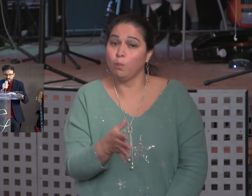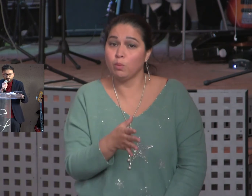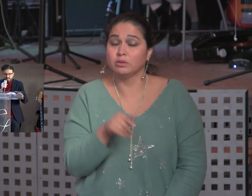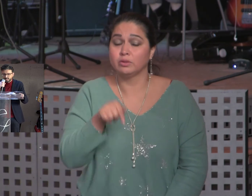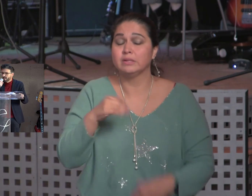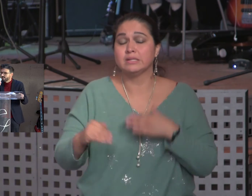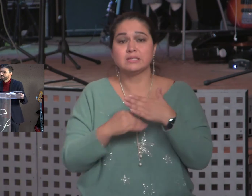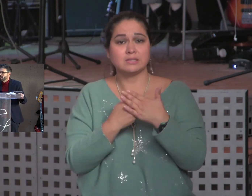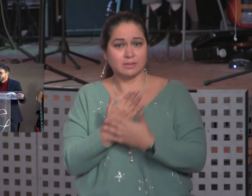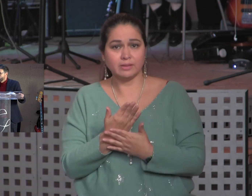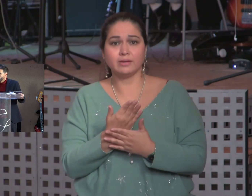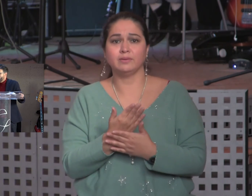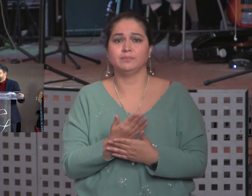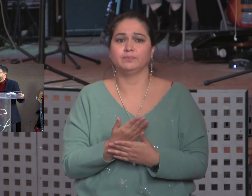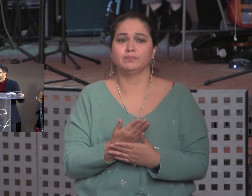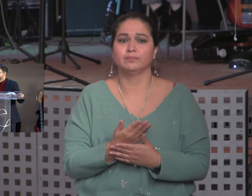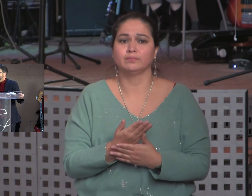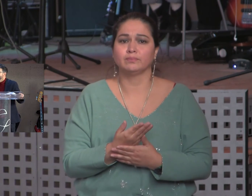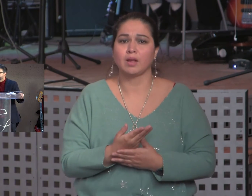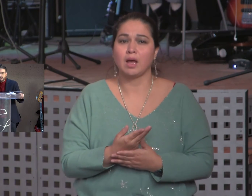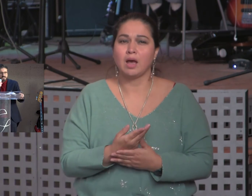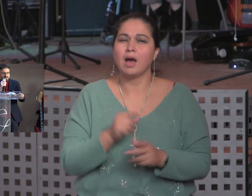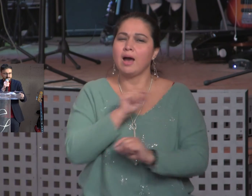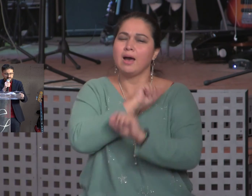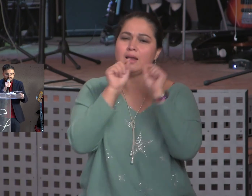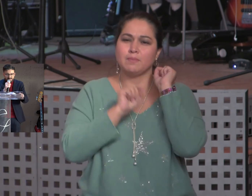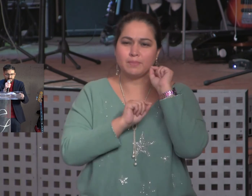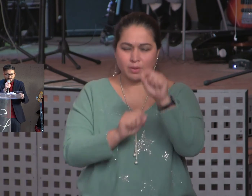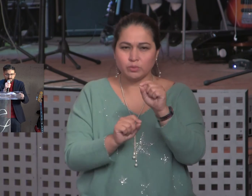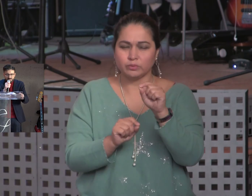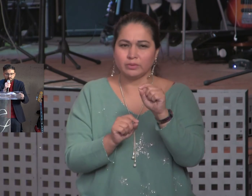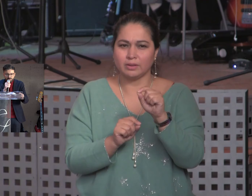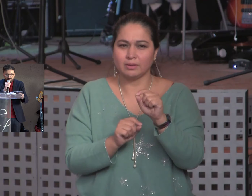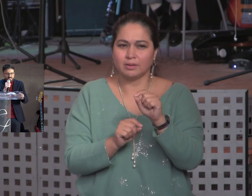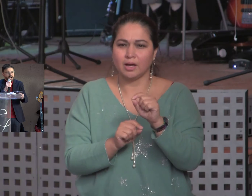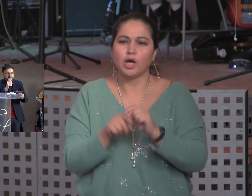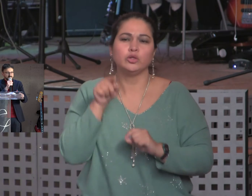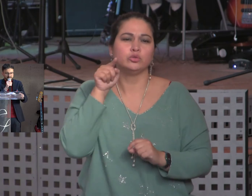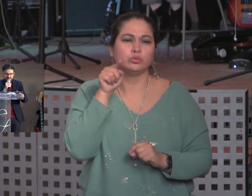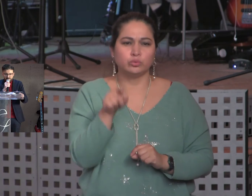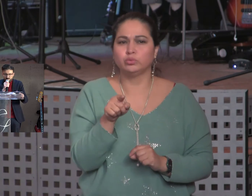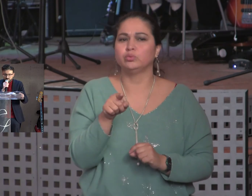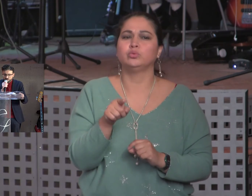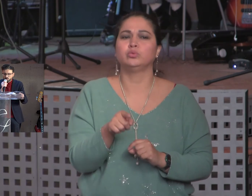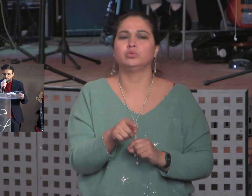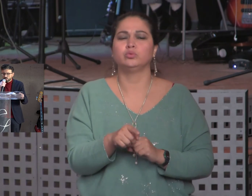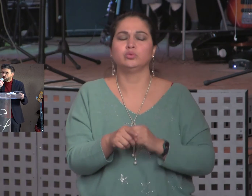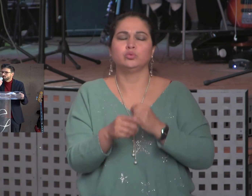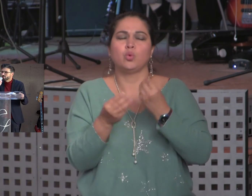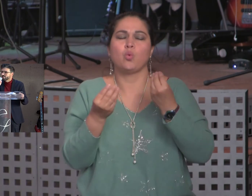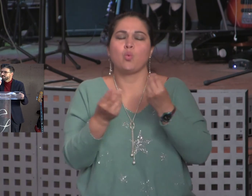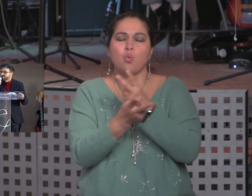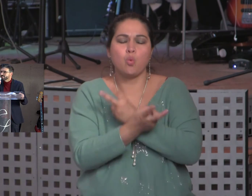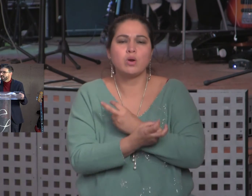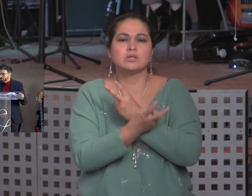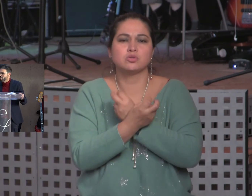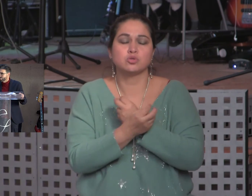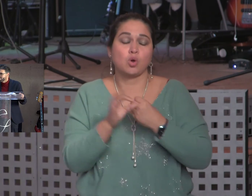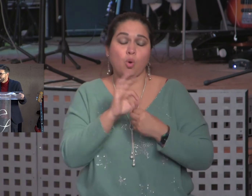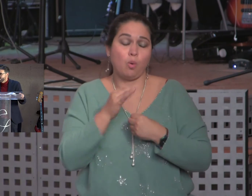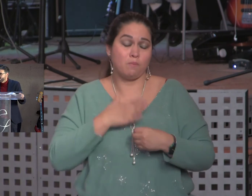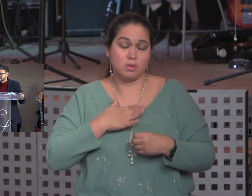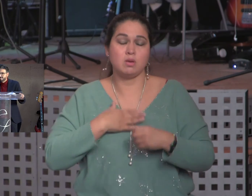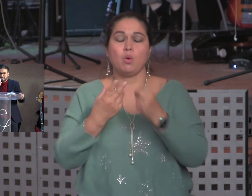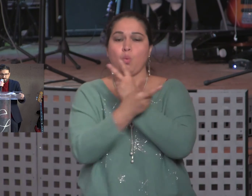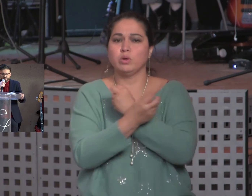en esta mañana, a la pregunta de ¿vivirán mis huesos